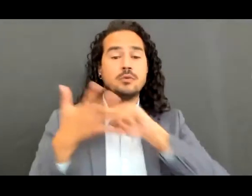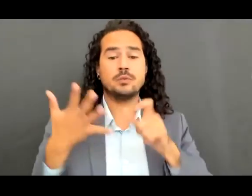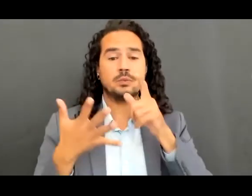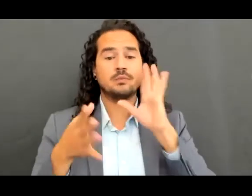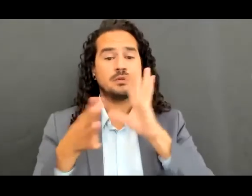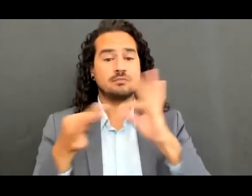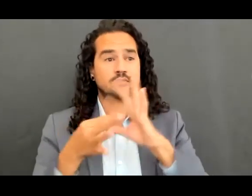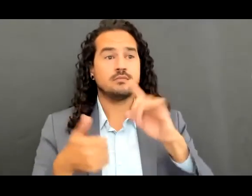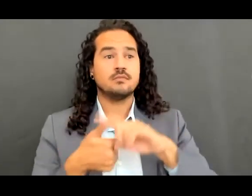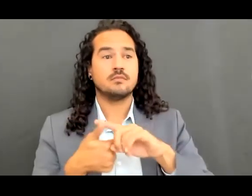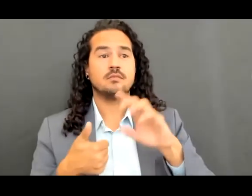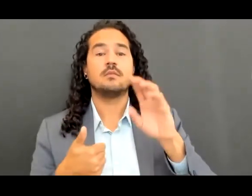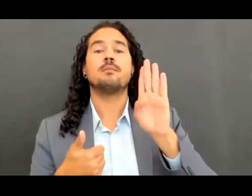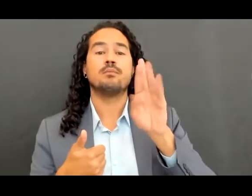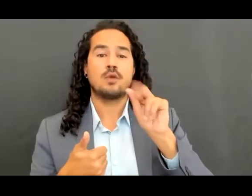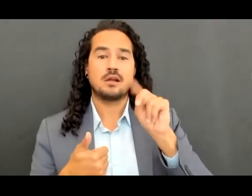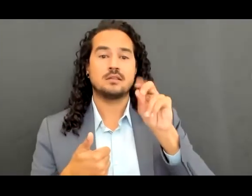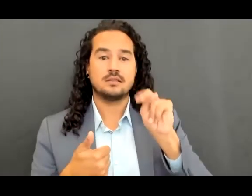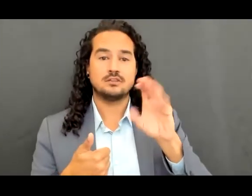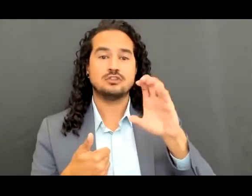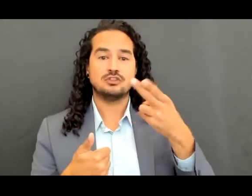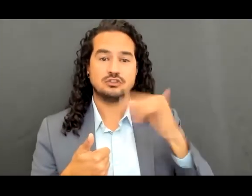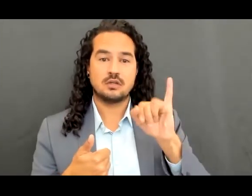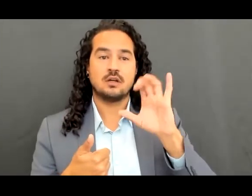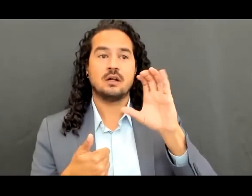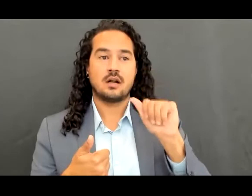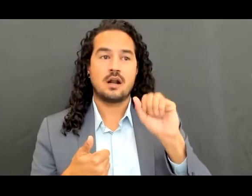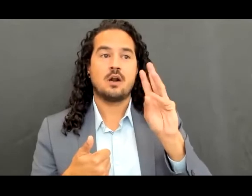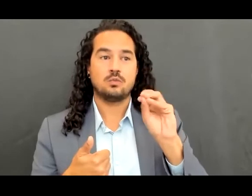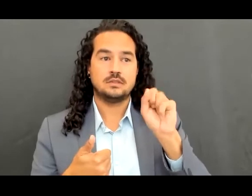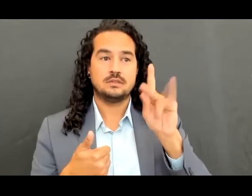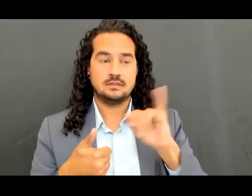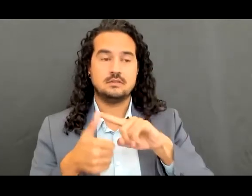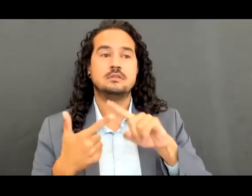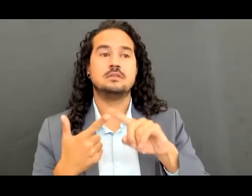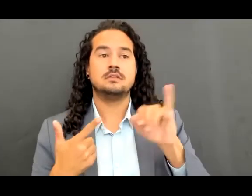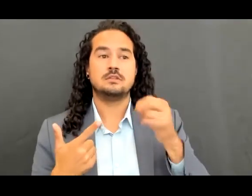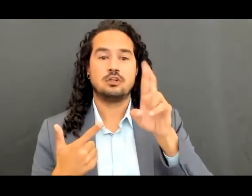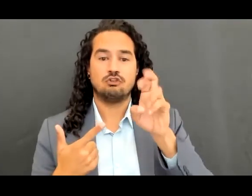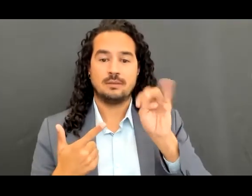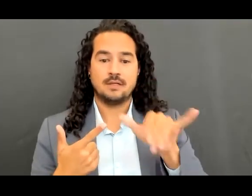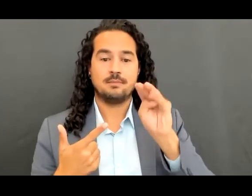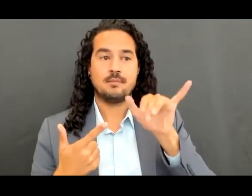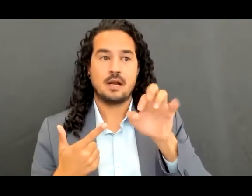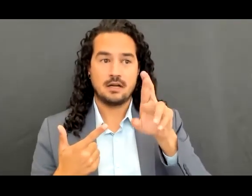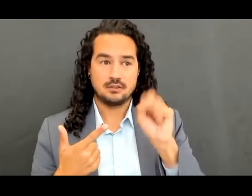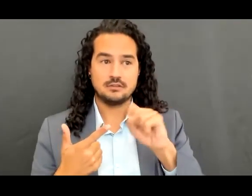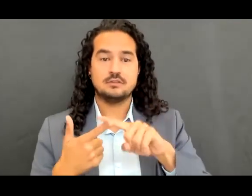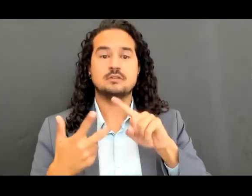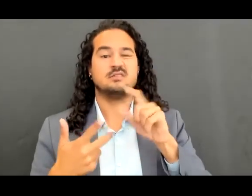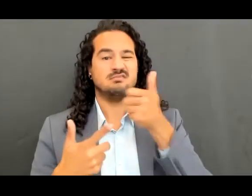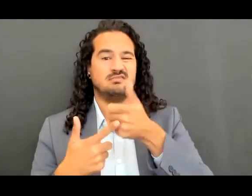Chikowski, que es el jefe de operaciones de la sección de este fuego. Jeremy Michaels, que es el meteorólogo del